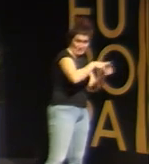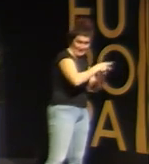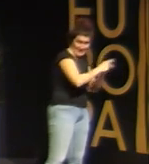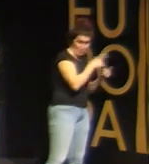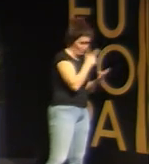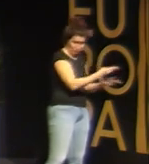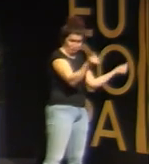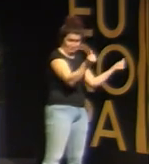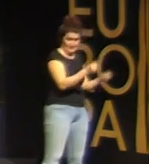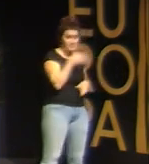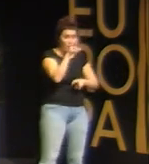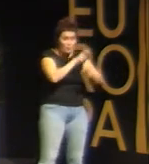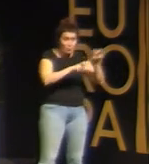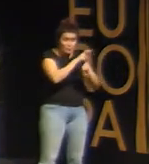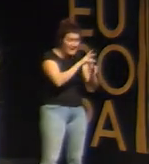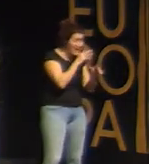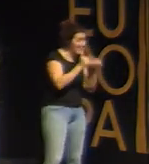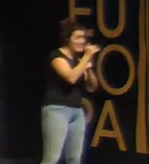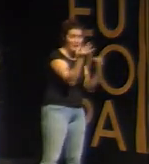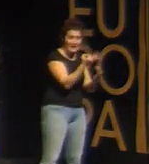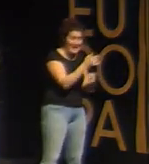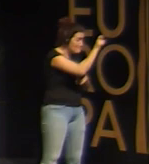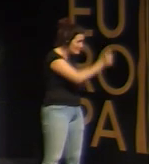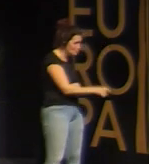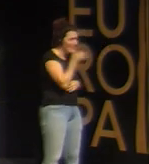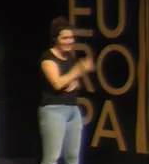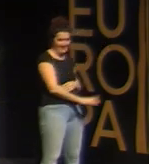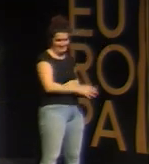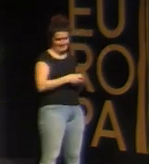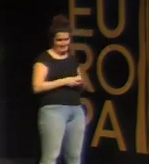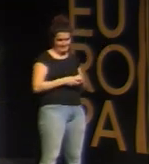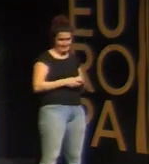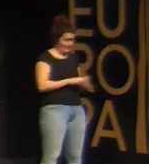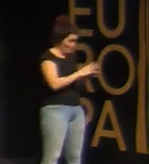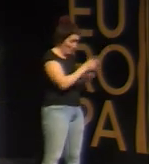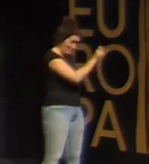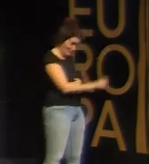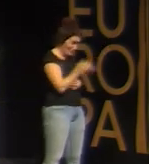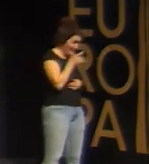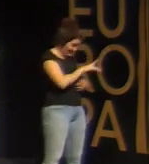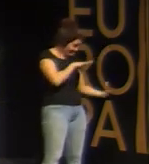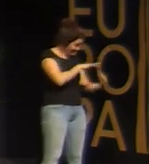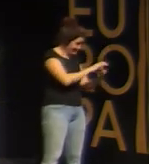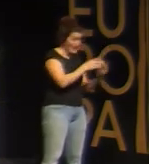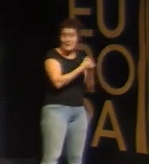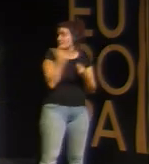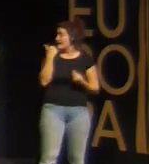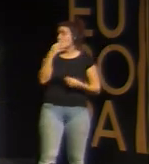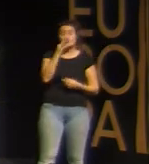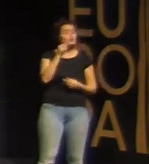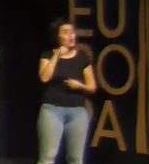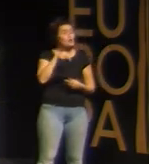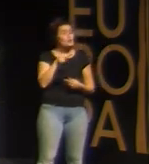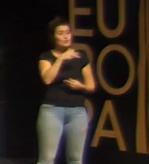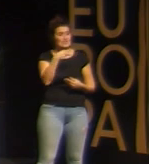quiero decir busca por encima de todo a la persona y entonces entonces de la mano de tonucci nos dice por